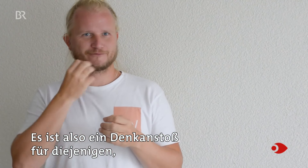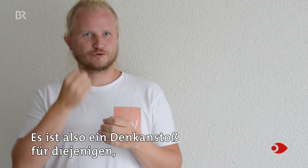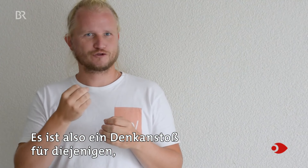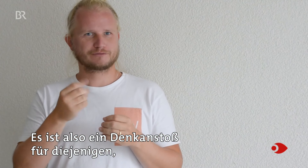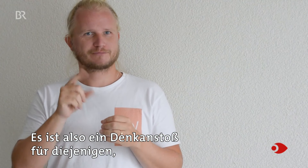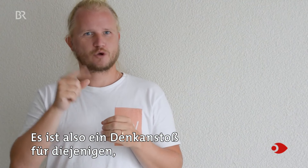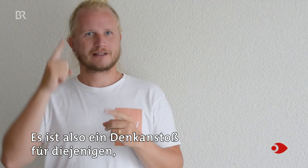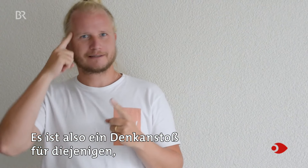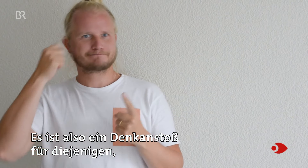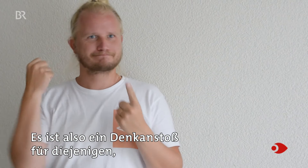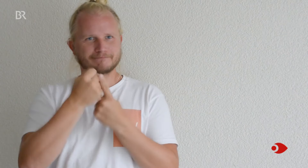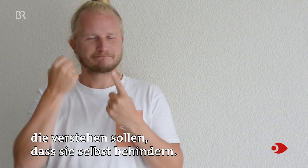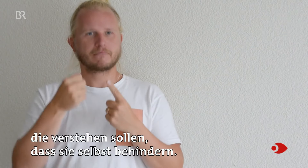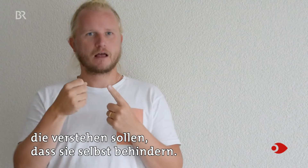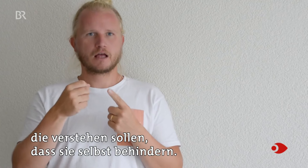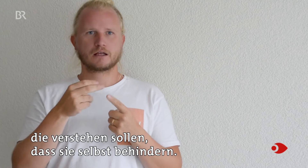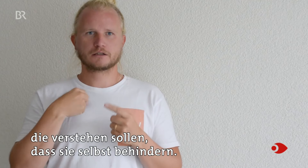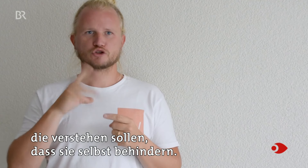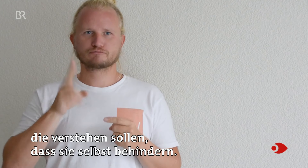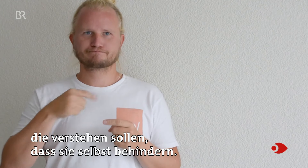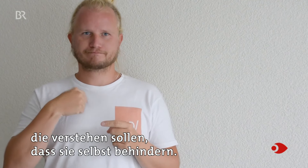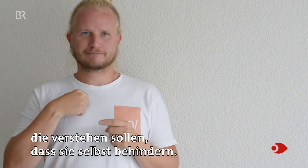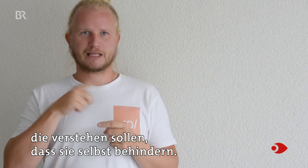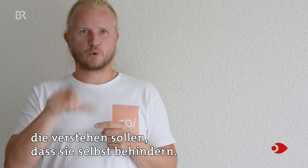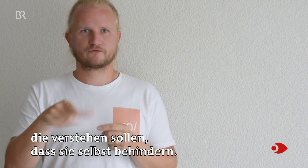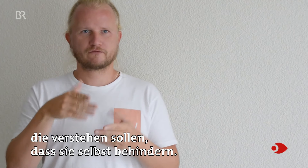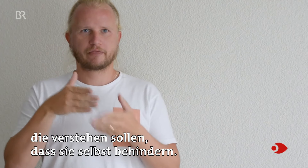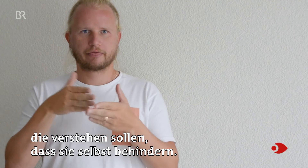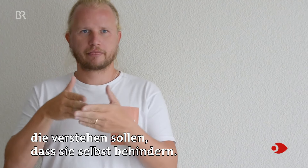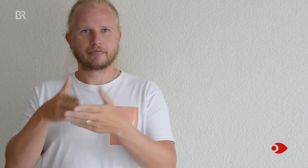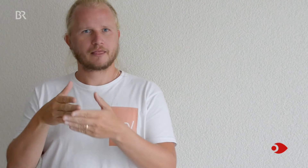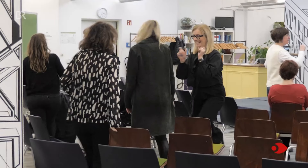Denkanstoß für diejenigen, die verstehen sollen, dass sie selbst behindern.